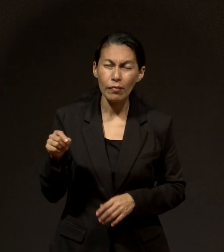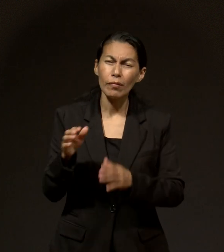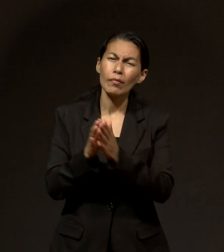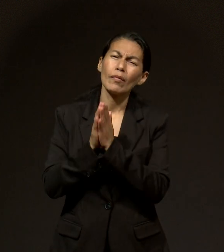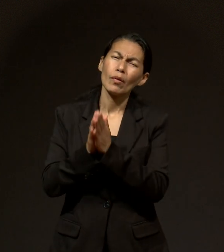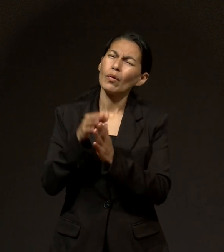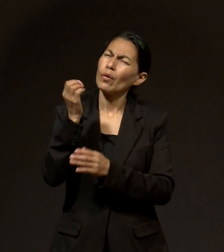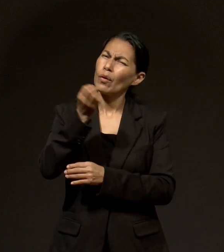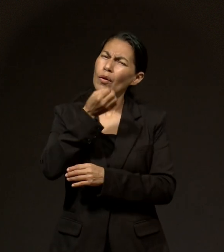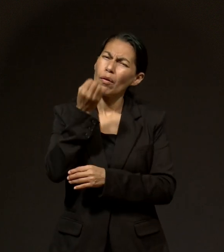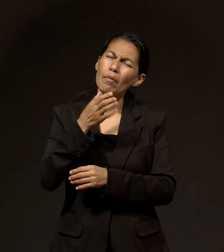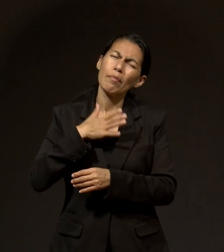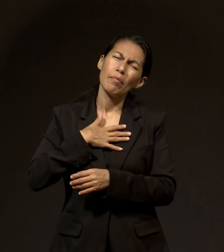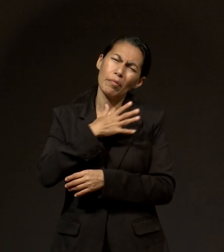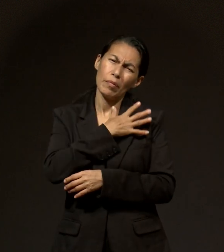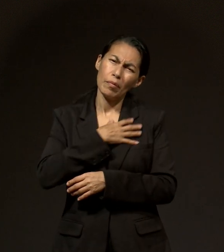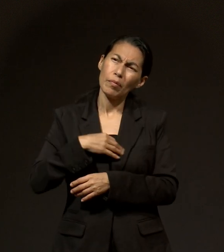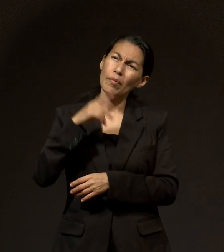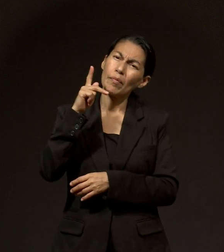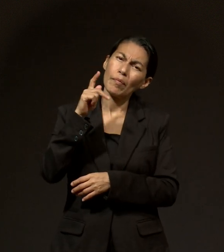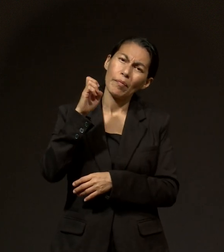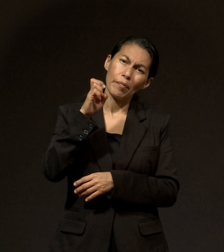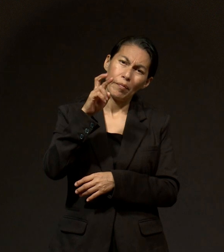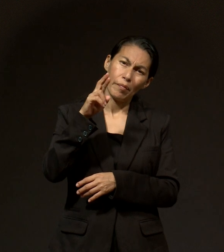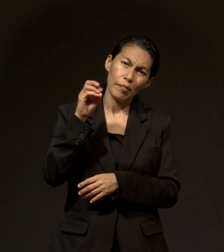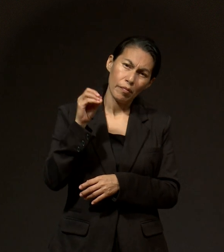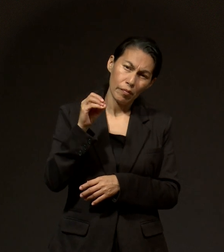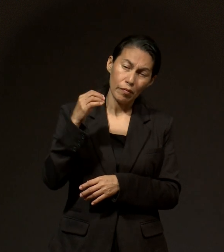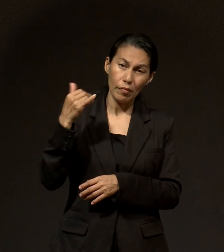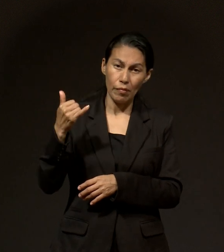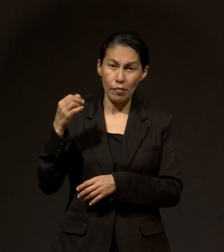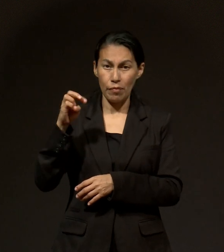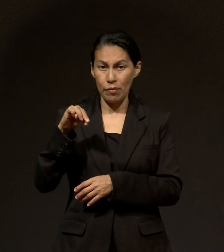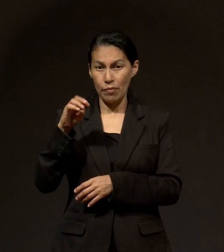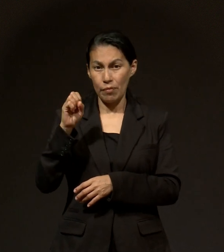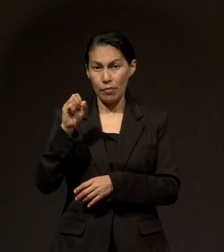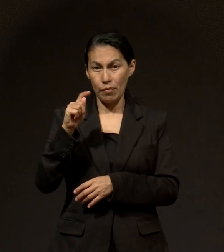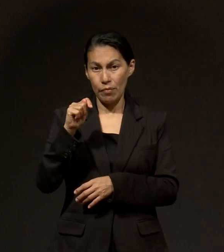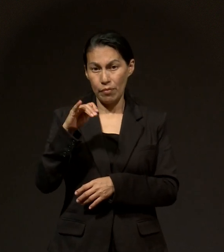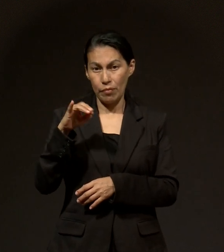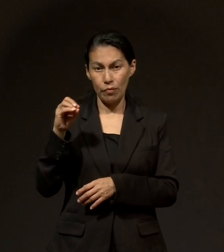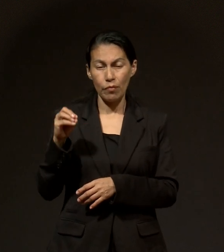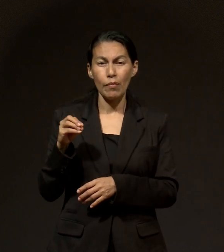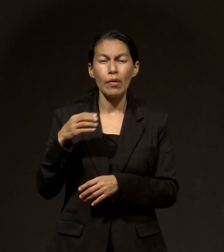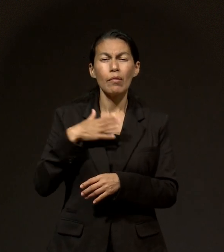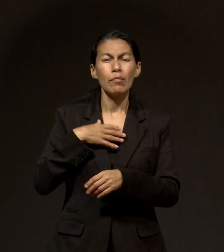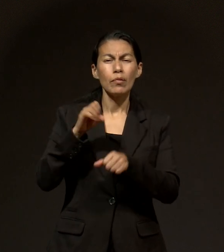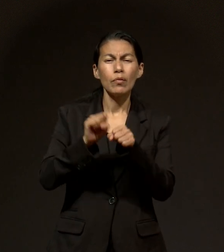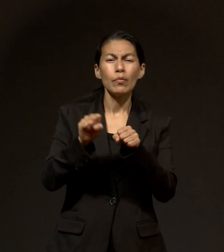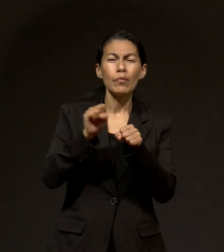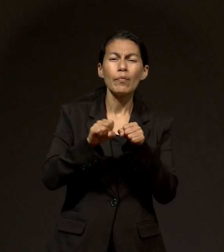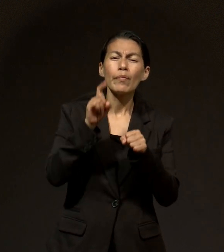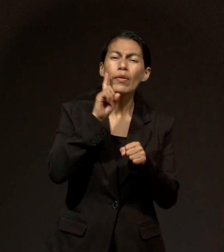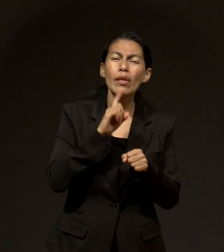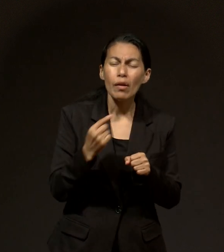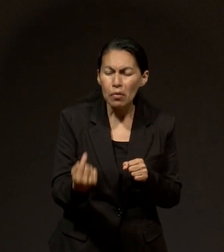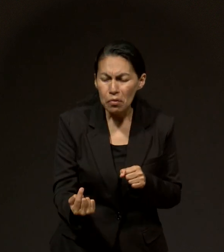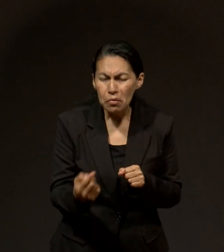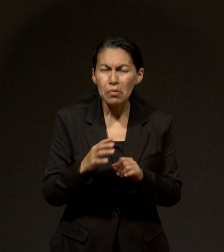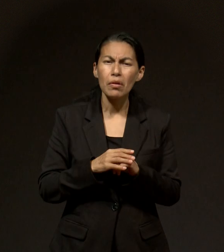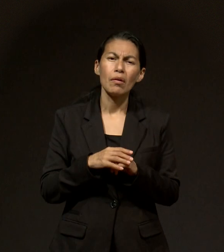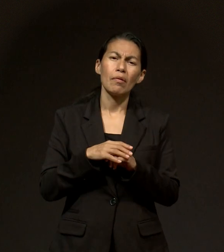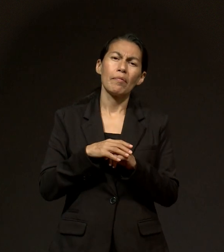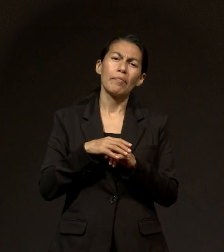Pedro Eugenio Y Mateo Eugenio Y por toda mi familia Especialmente por mi sobrinita Valeria